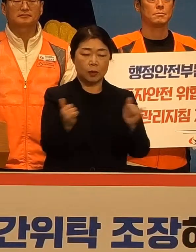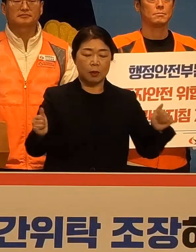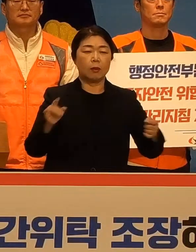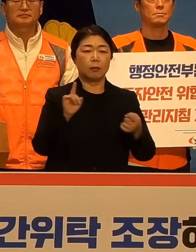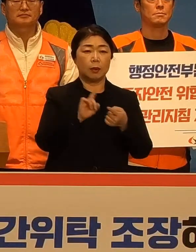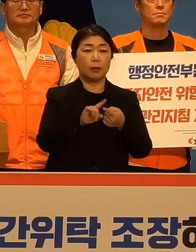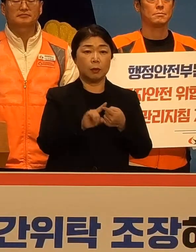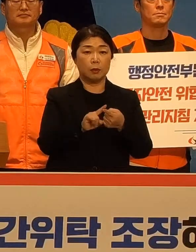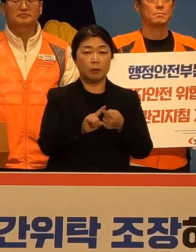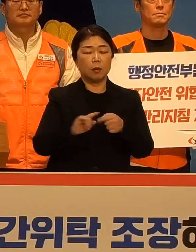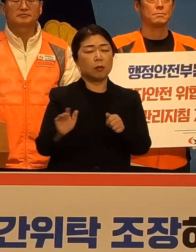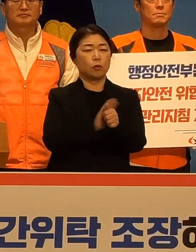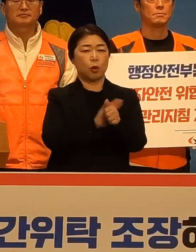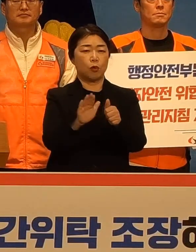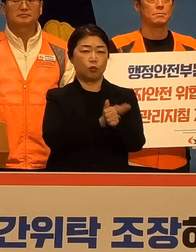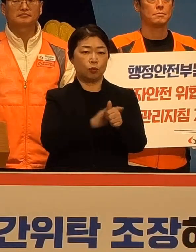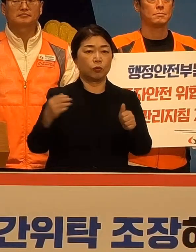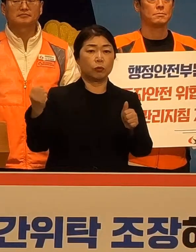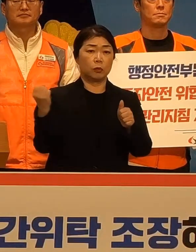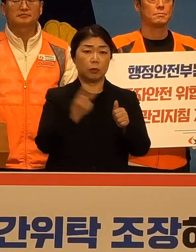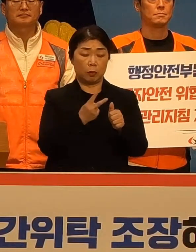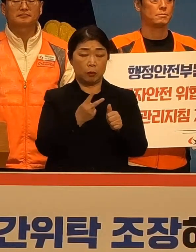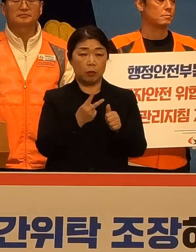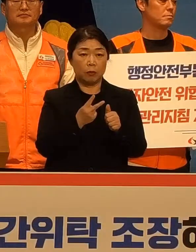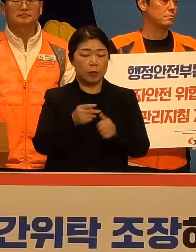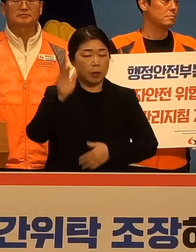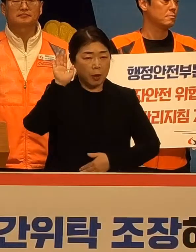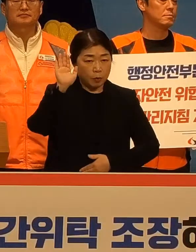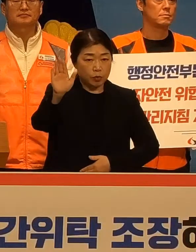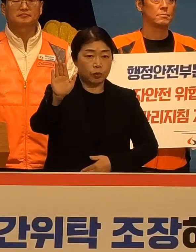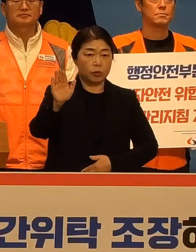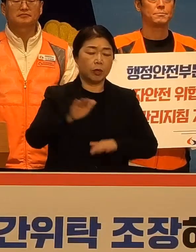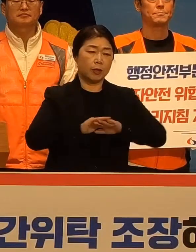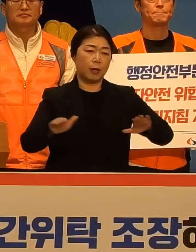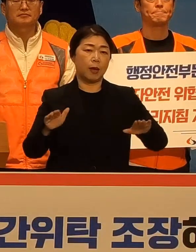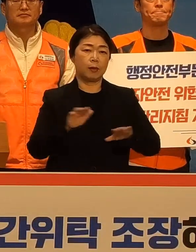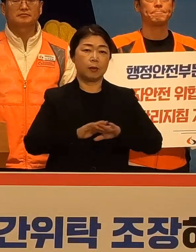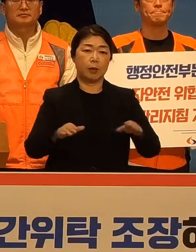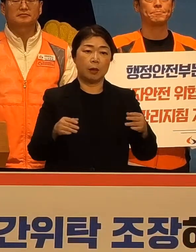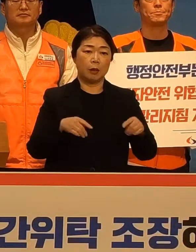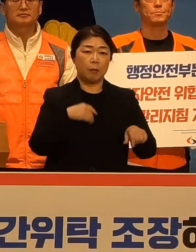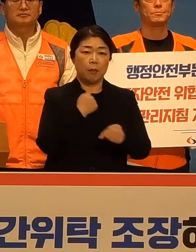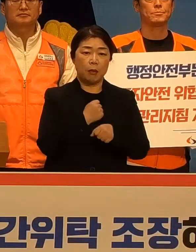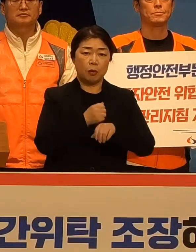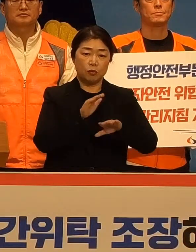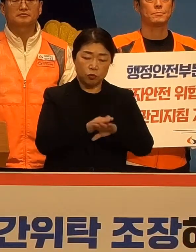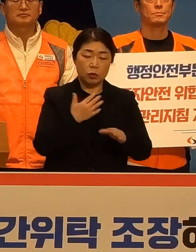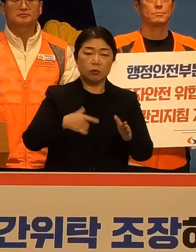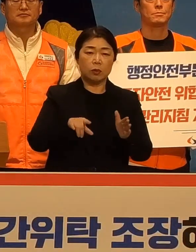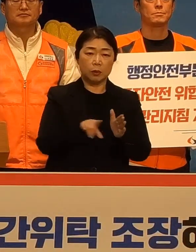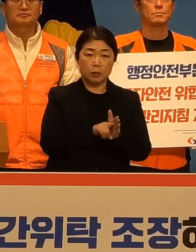대한 처우 그리고 향후의 대책을 촉구하기